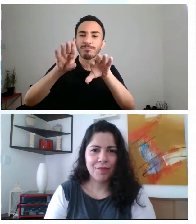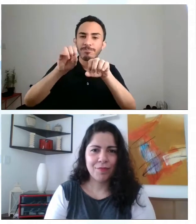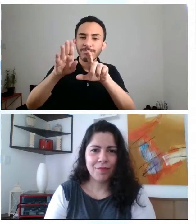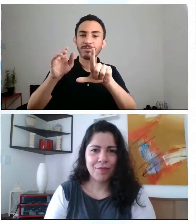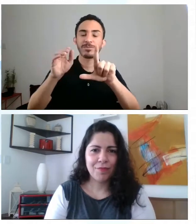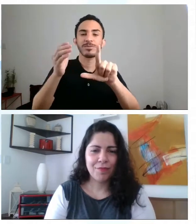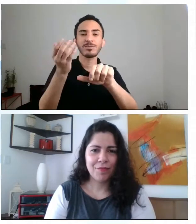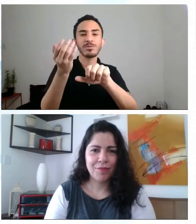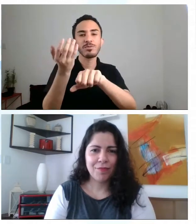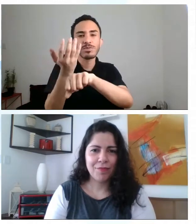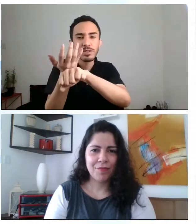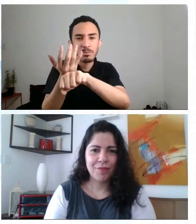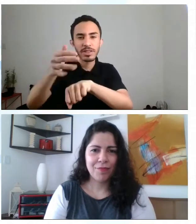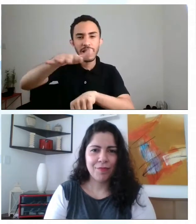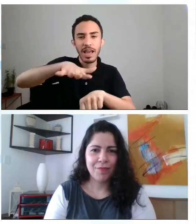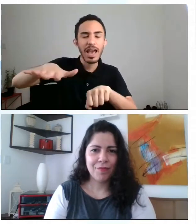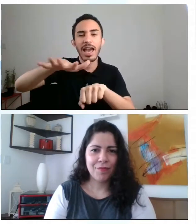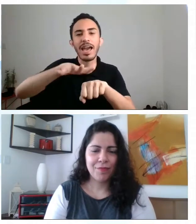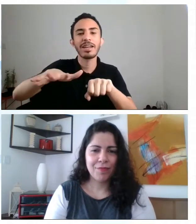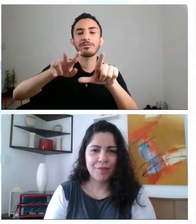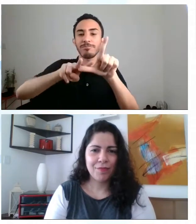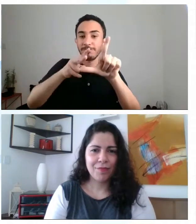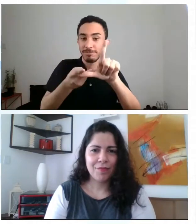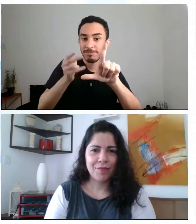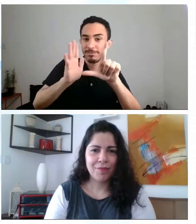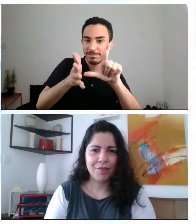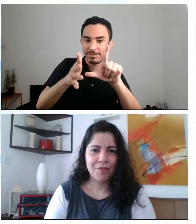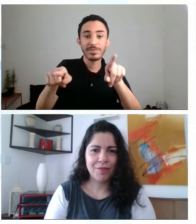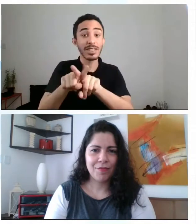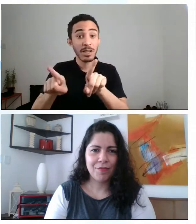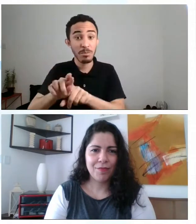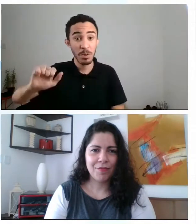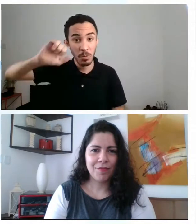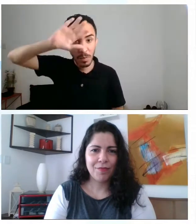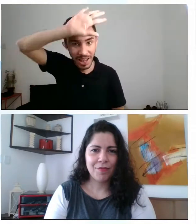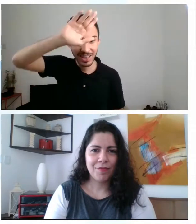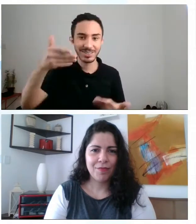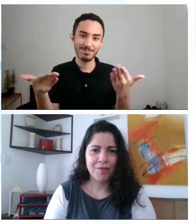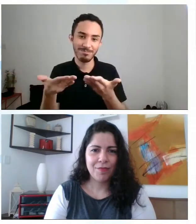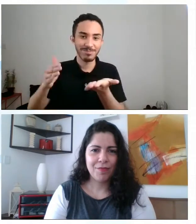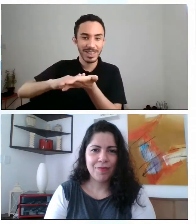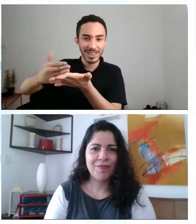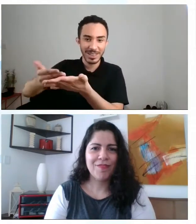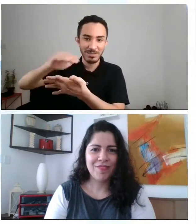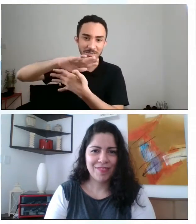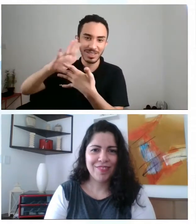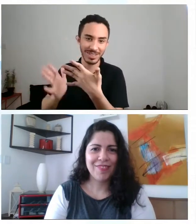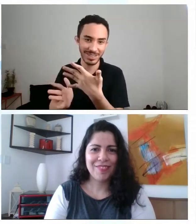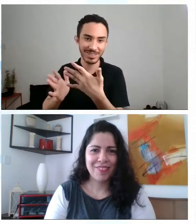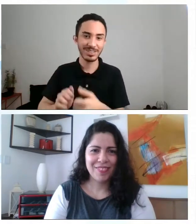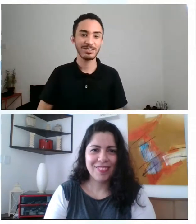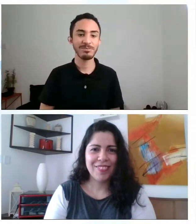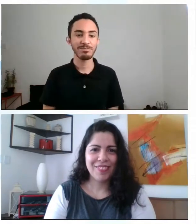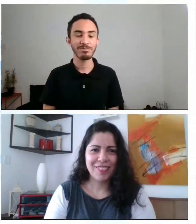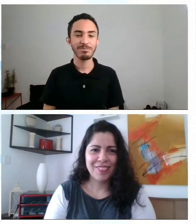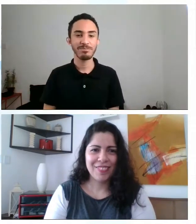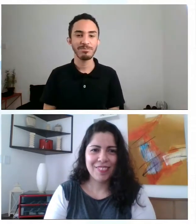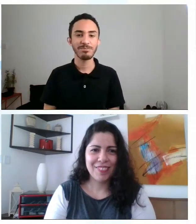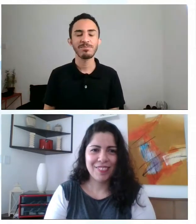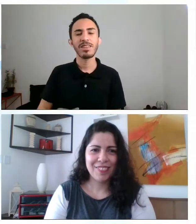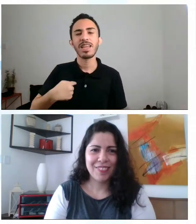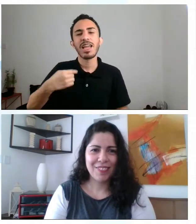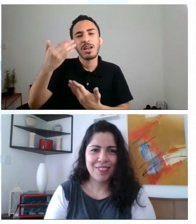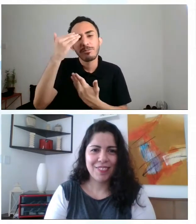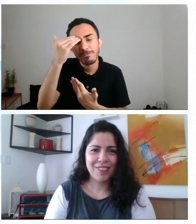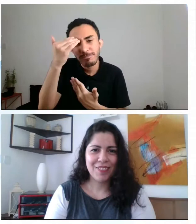Letras Libras. E o Alexandro, que é o nosso intérprete de Libras. Eu